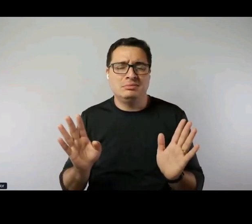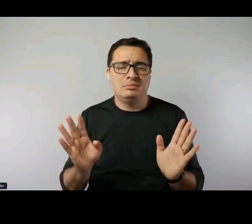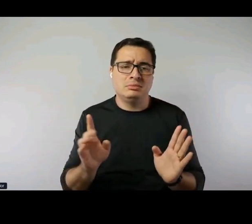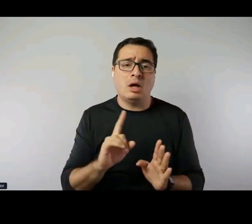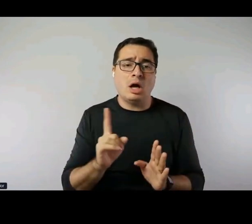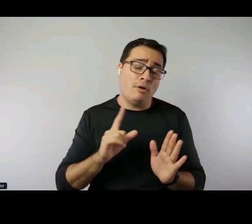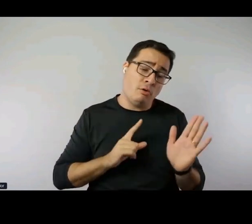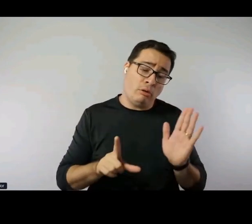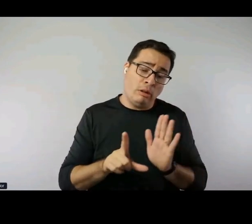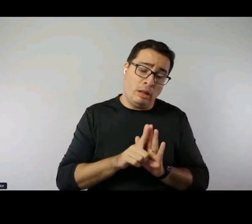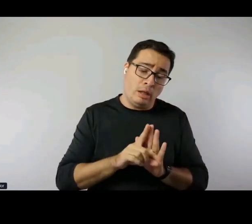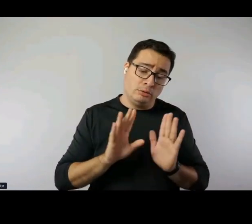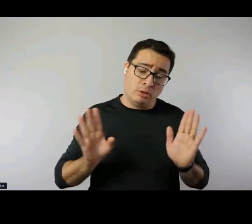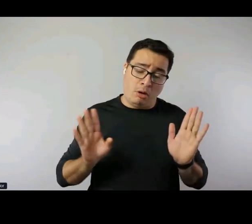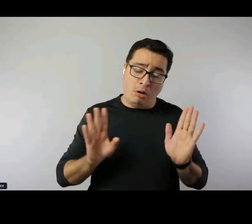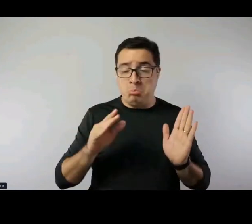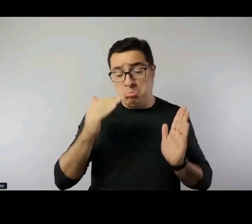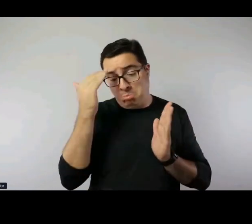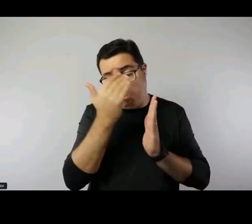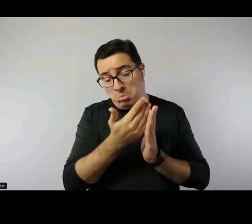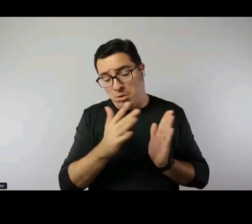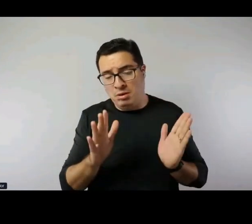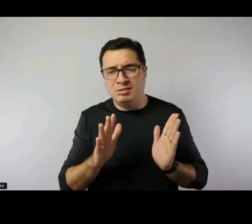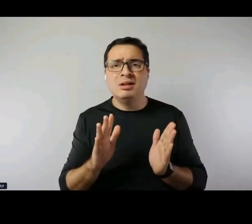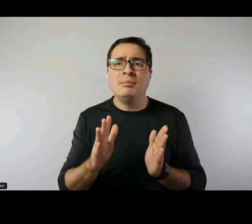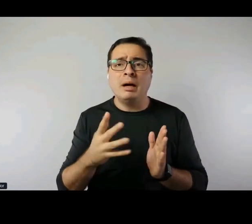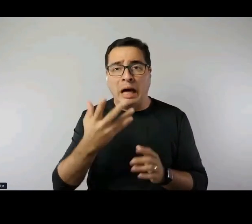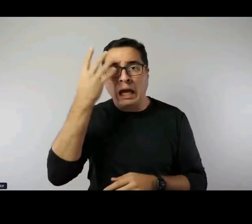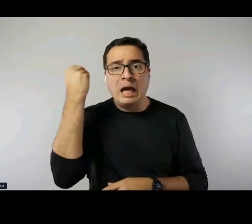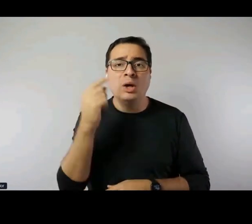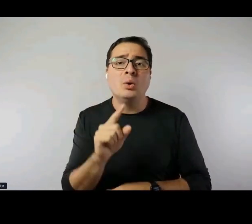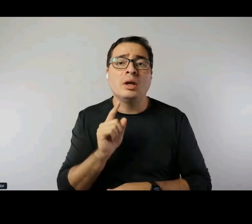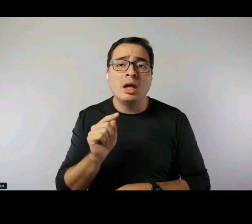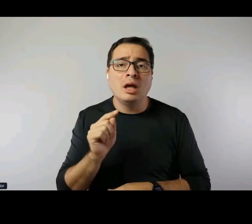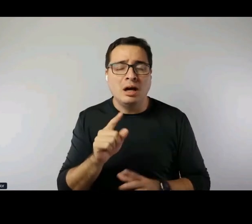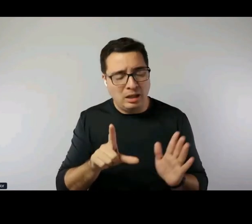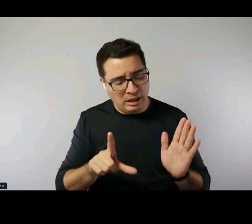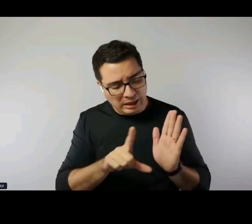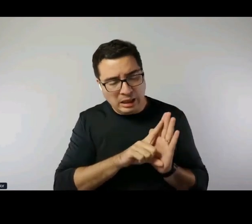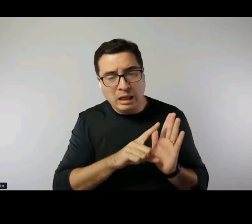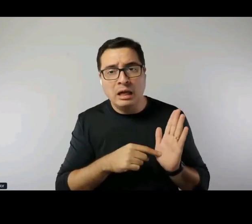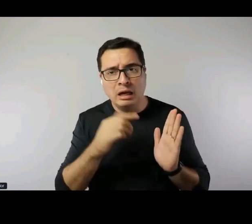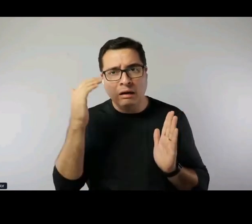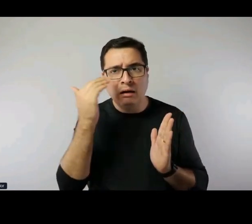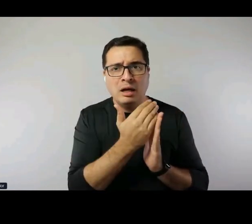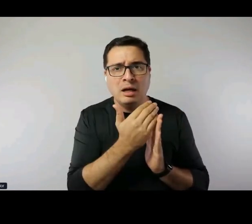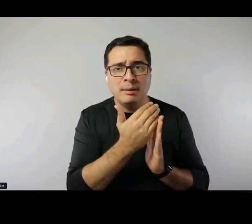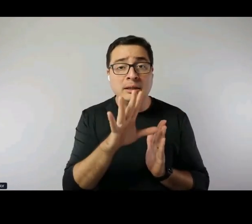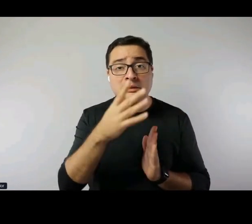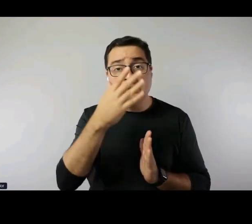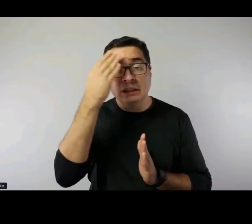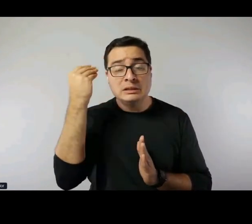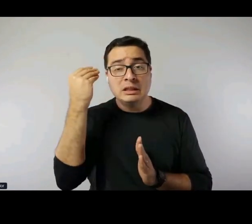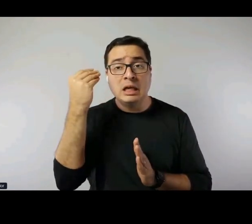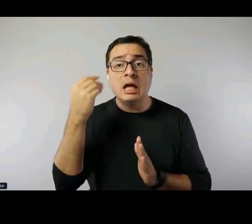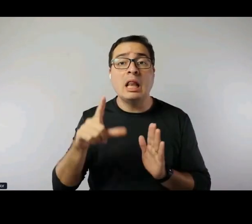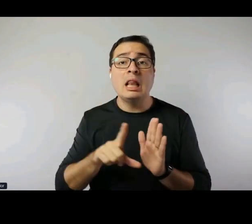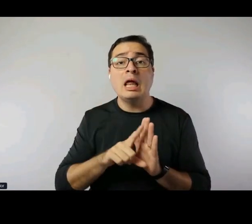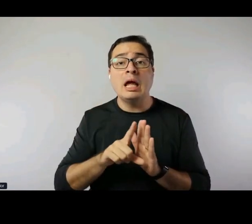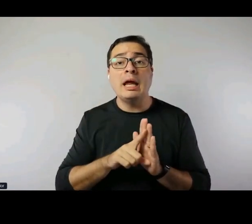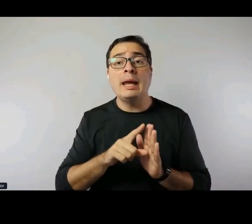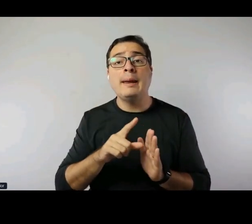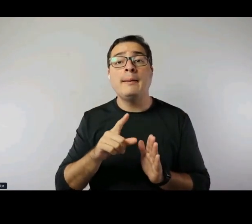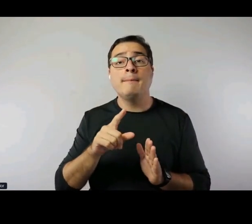lei, só que assim, eles esquecem, eles vão cumprir esta lei, só que estão esquecendo da lei brasileira de inclusão,